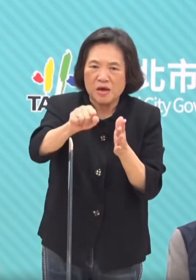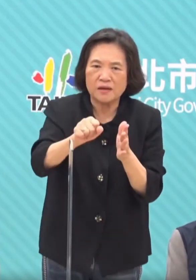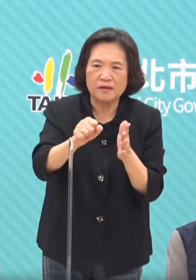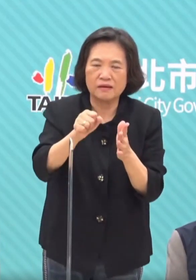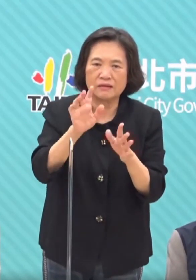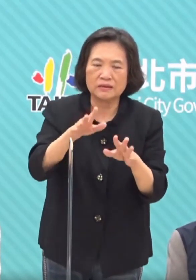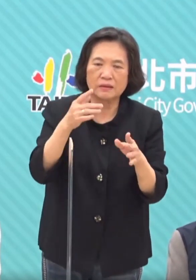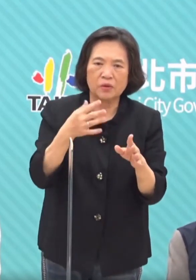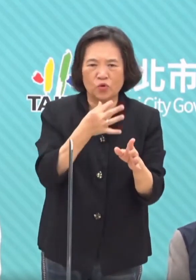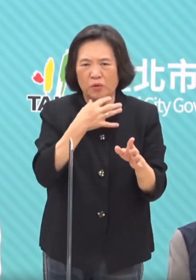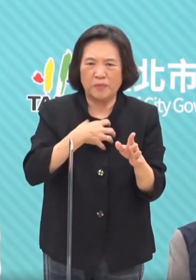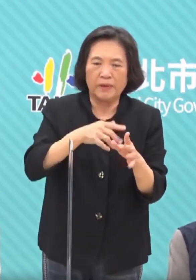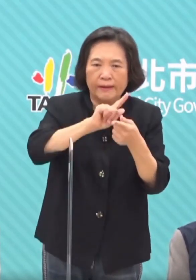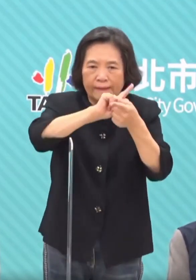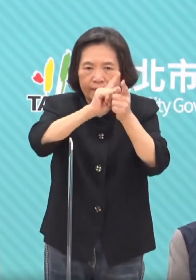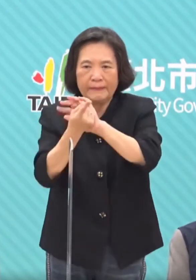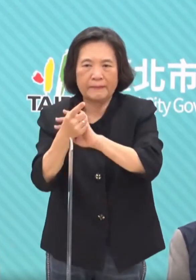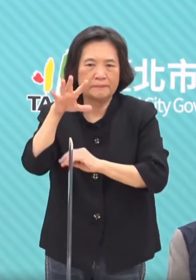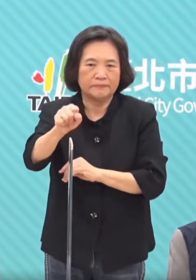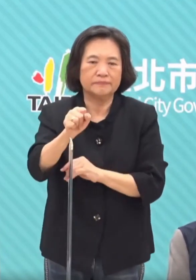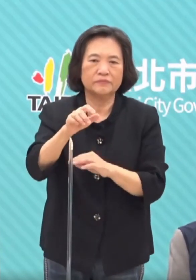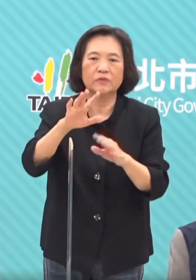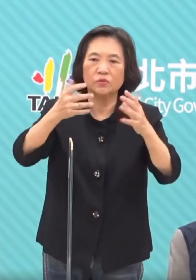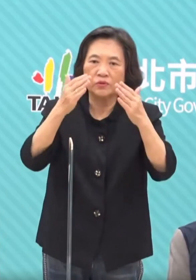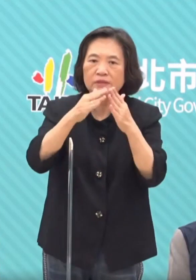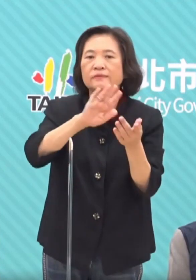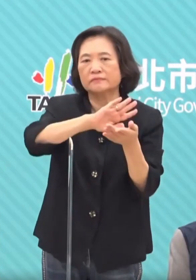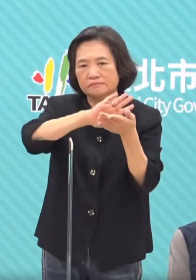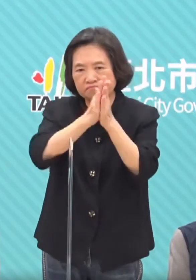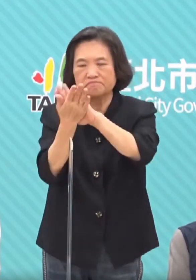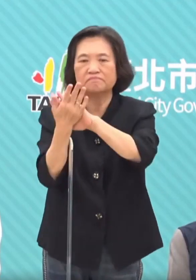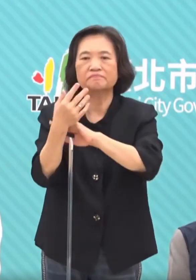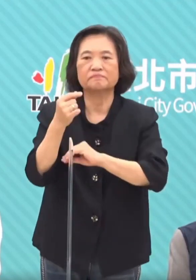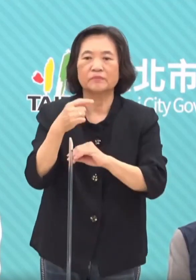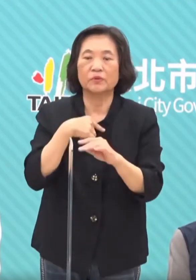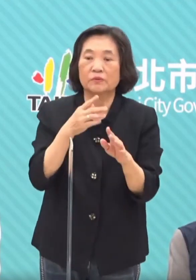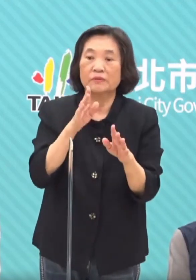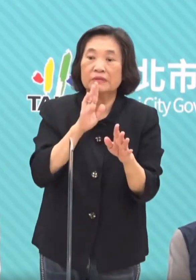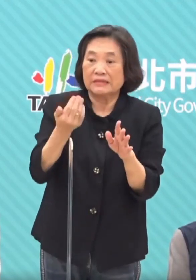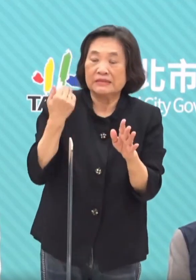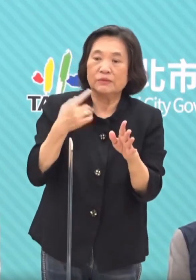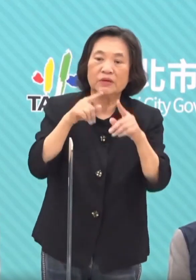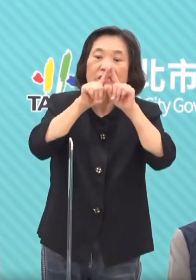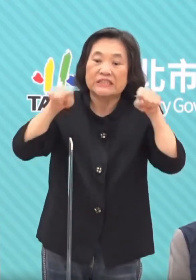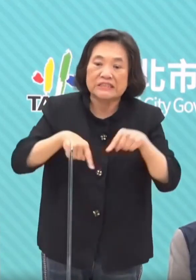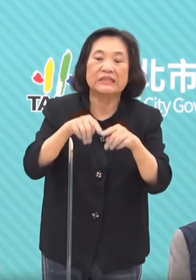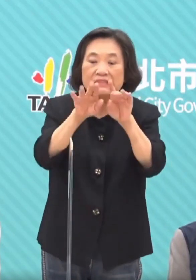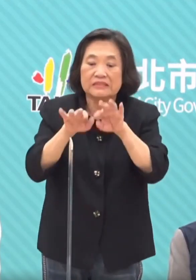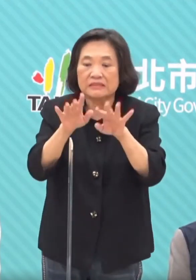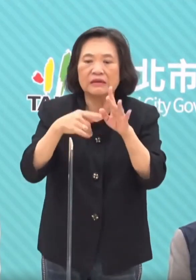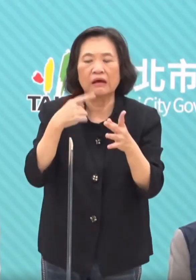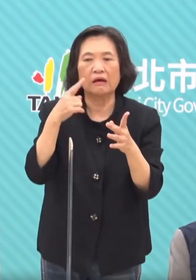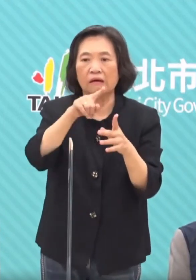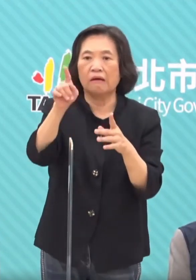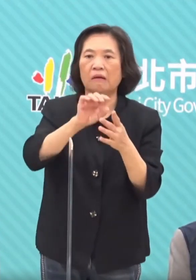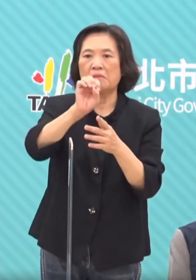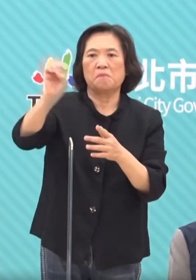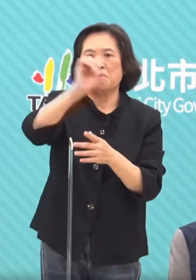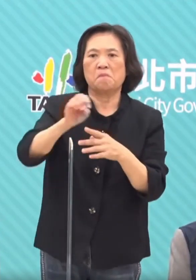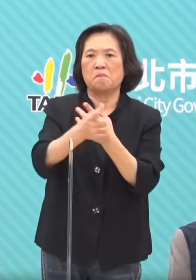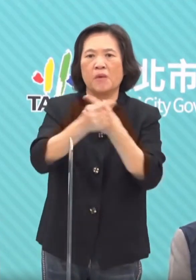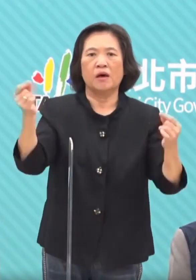机就是转机，要做一个国家的转型。结果你看呢，我们三倍券还在用纸张啊，绝大多数在用纸张，